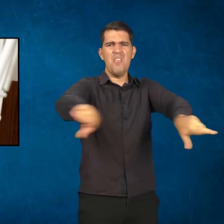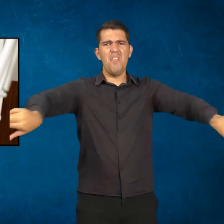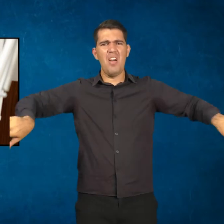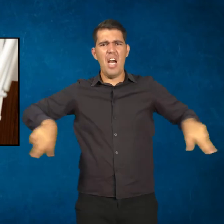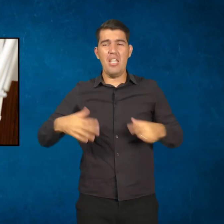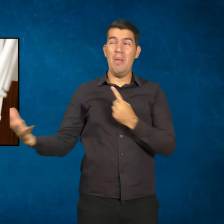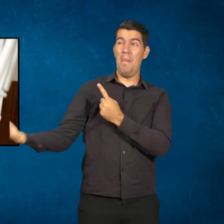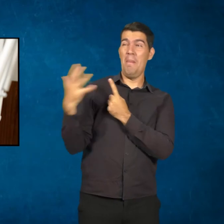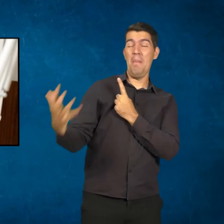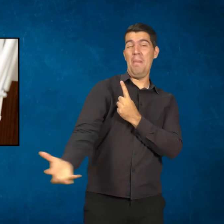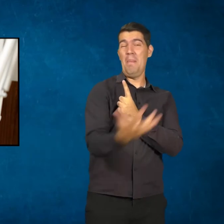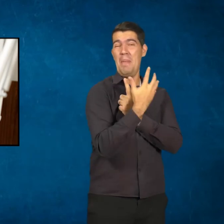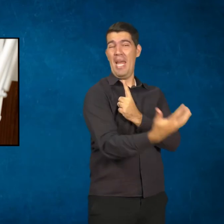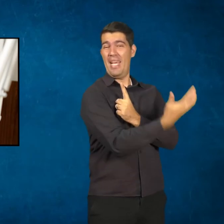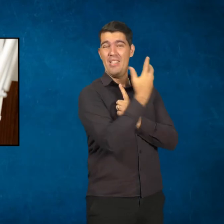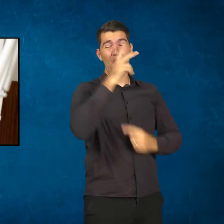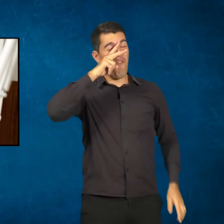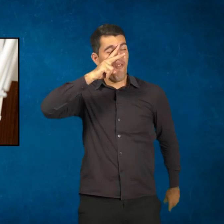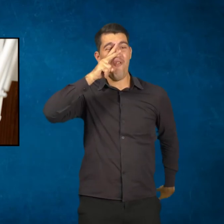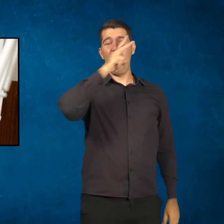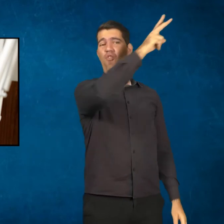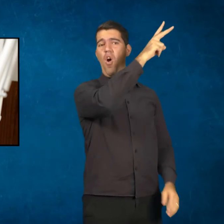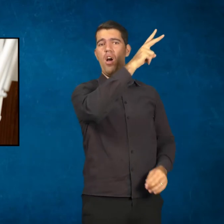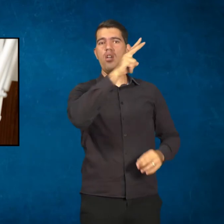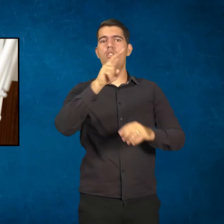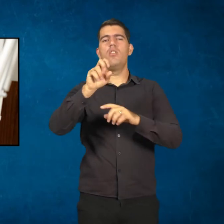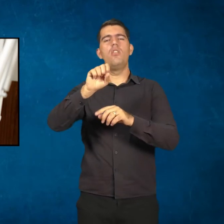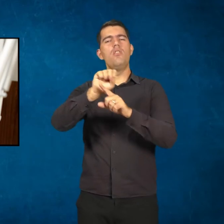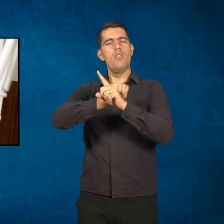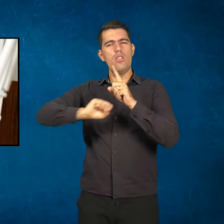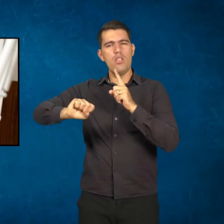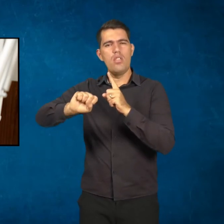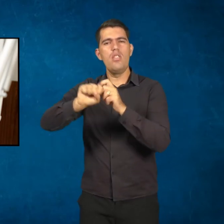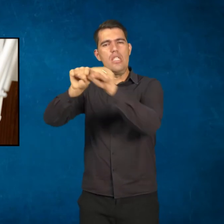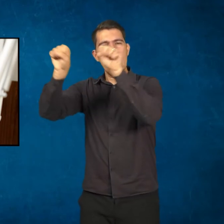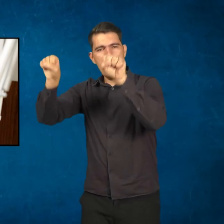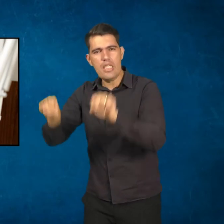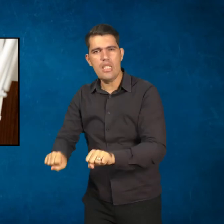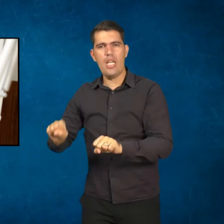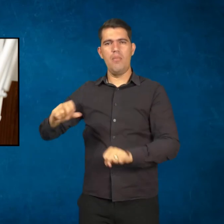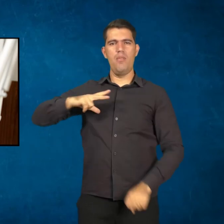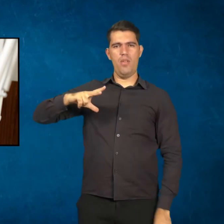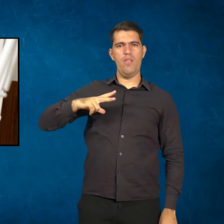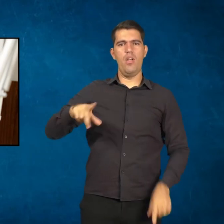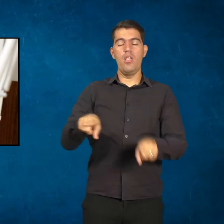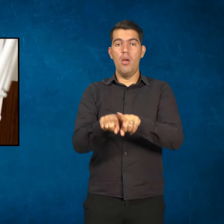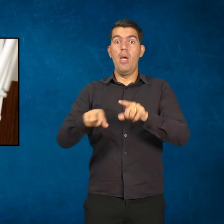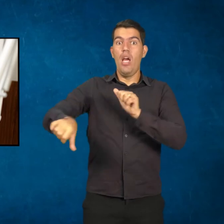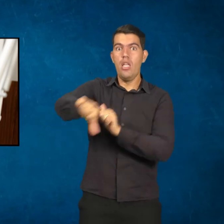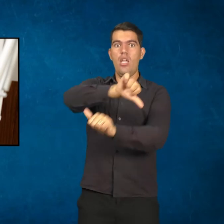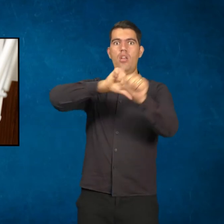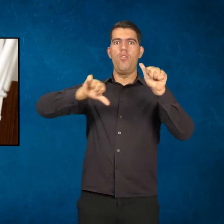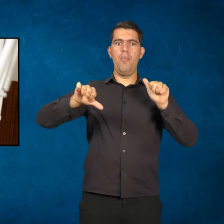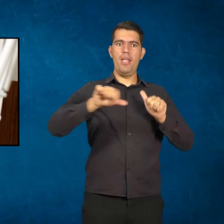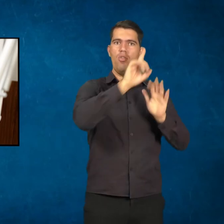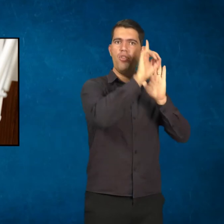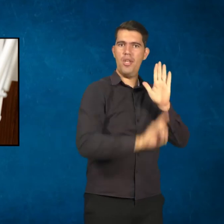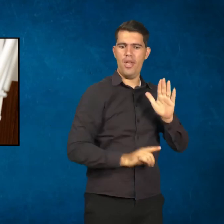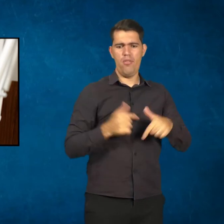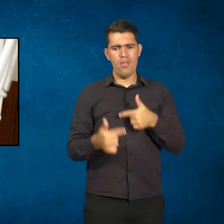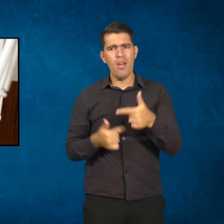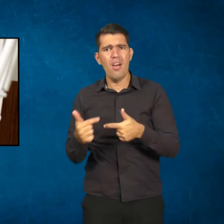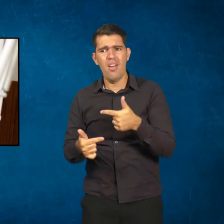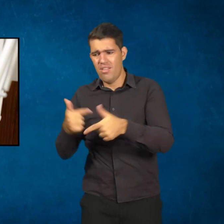da pressão e renda um sistema privado e da transformação do direito bom serviço e do